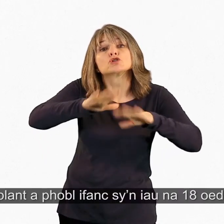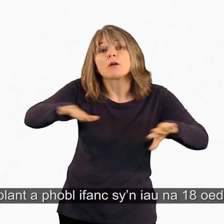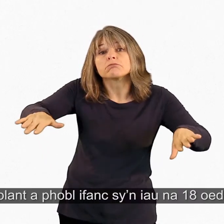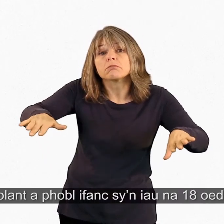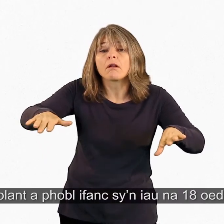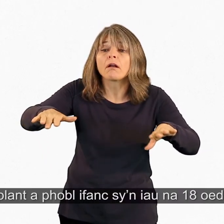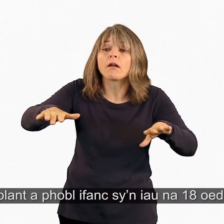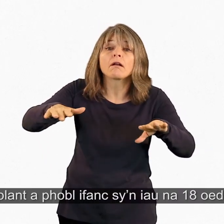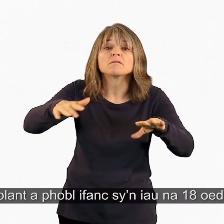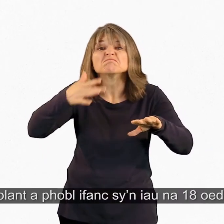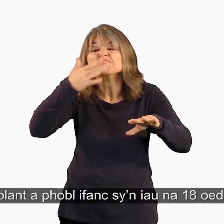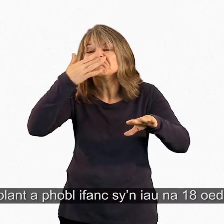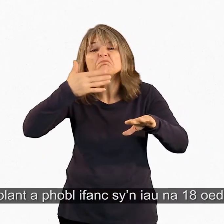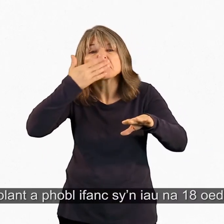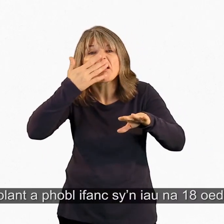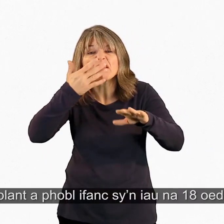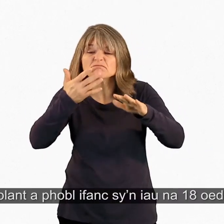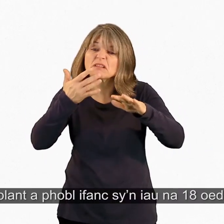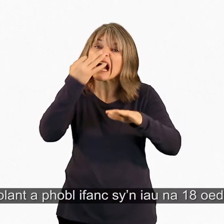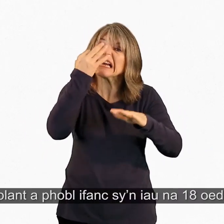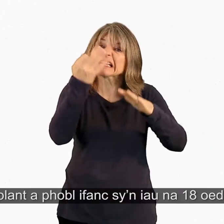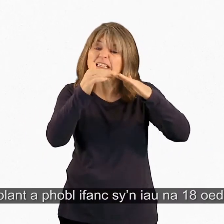Plant a phobl ifanc sy'n iaen a deinaw oed